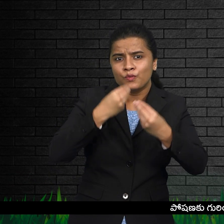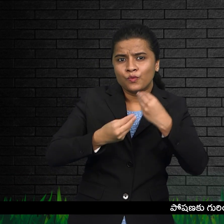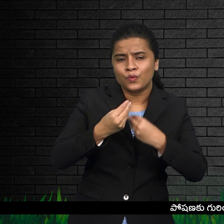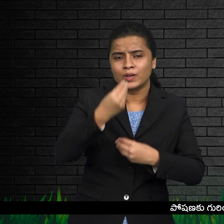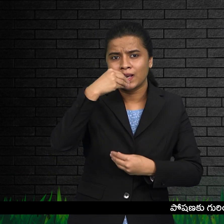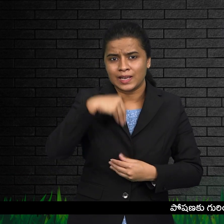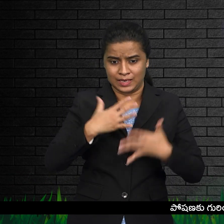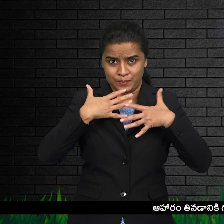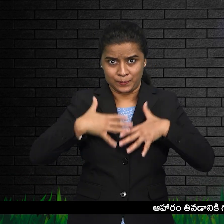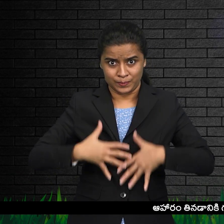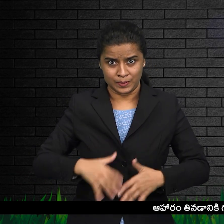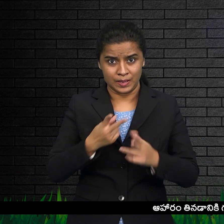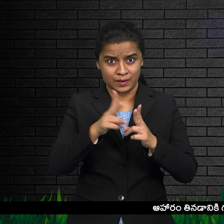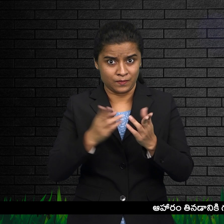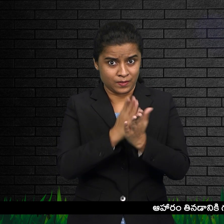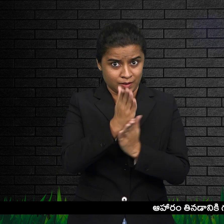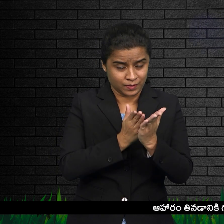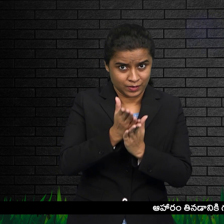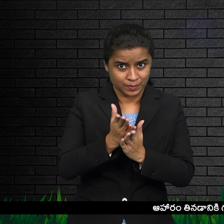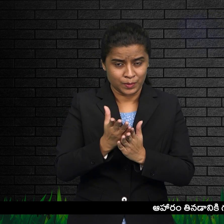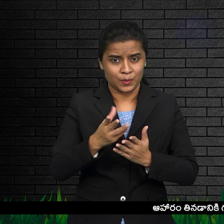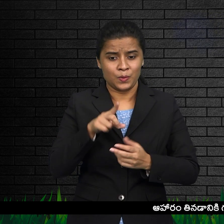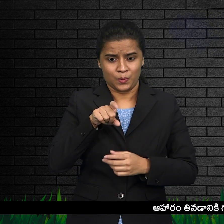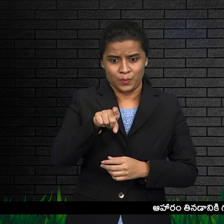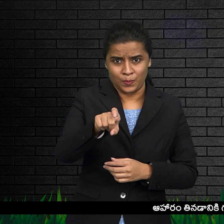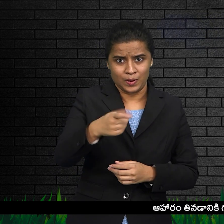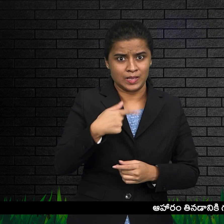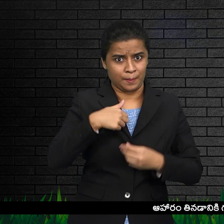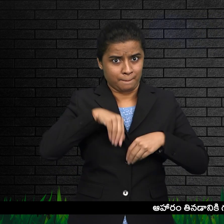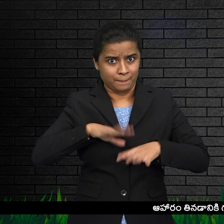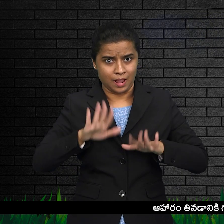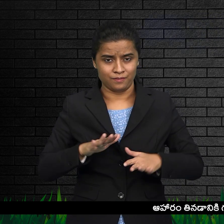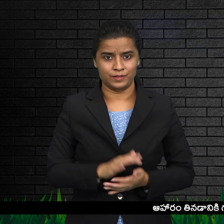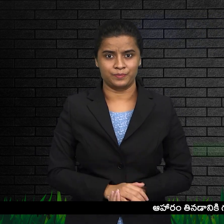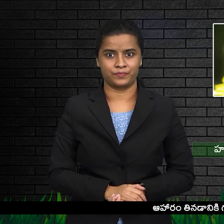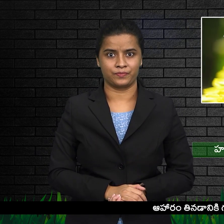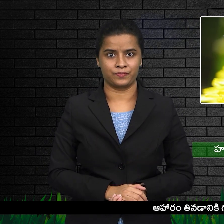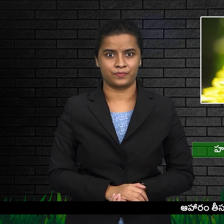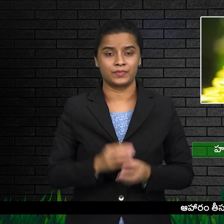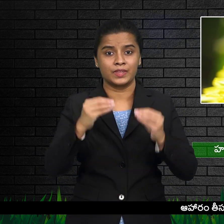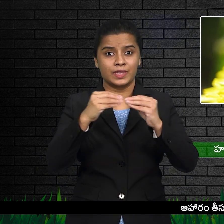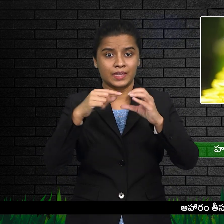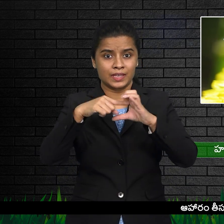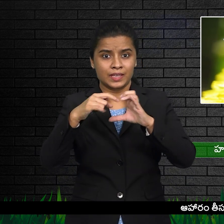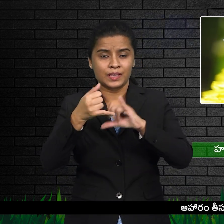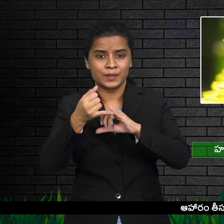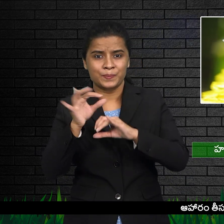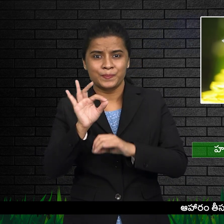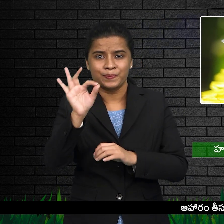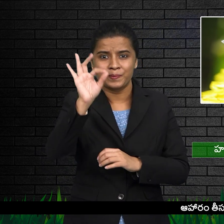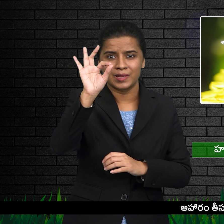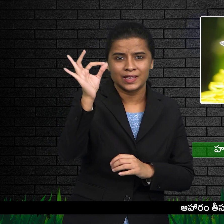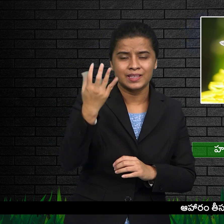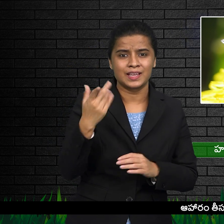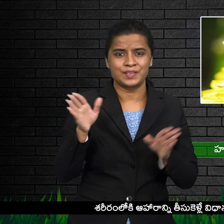గురించి తెలుసుకునే ముందు ఆహారం తినడానికి గల వివిధ మార్గాలను చూద్దాం. ఆహారం తీసుకునే